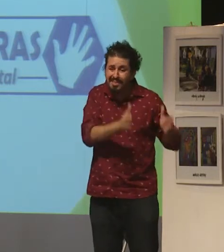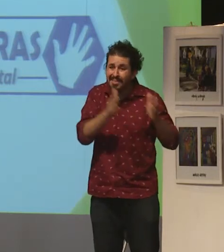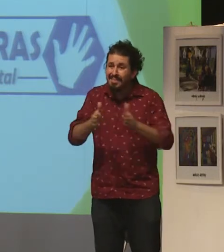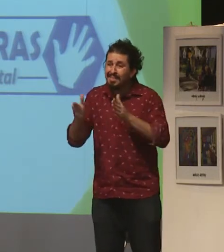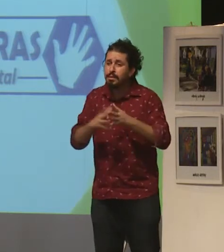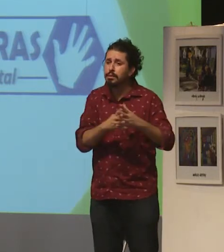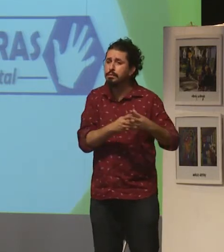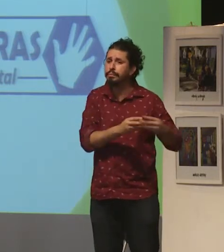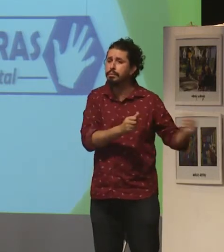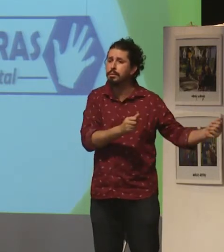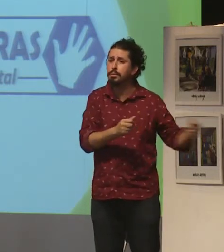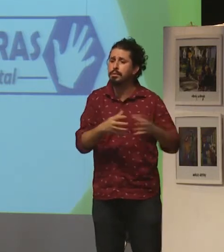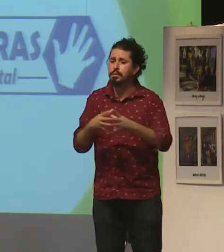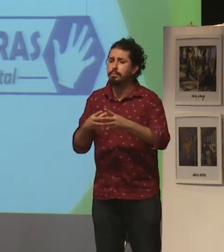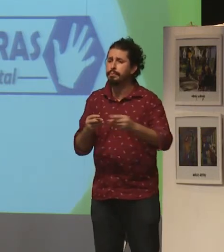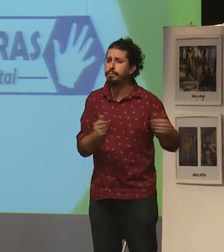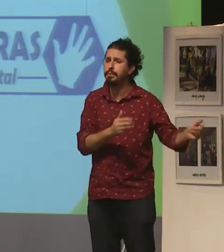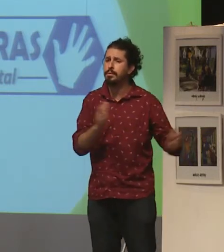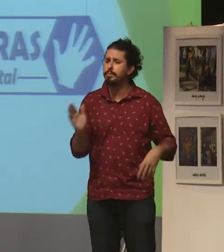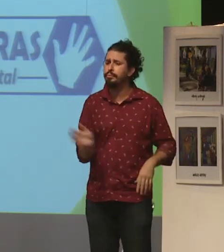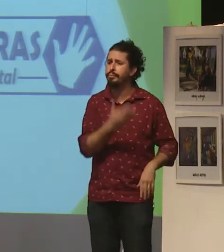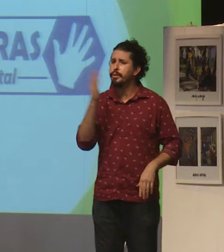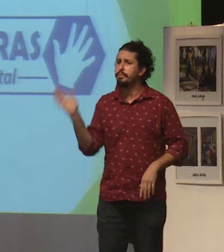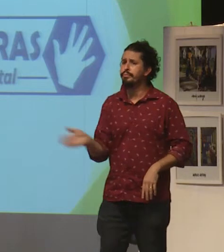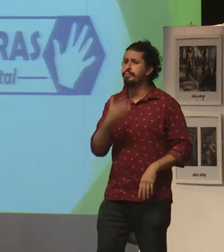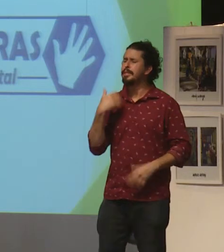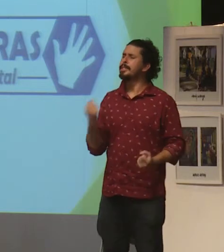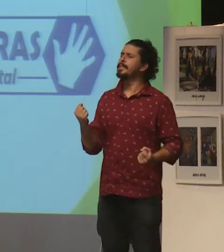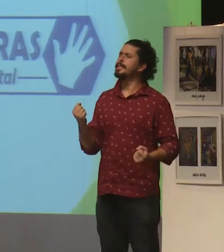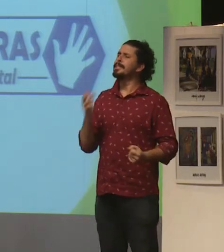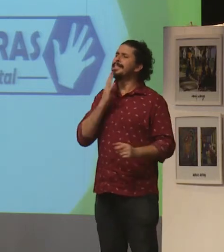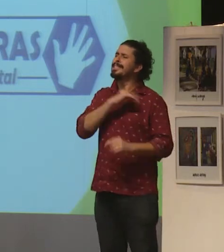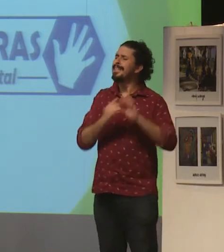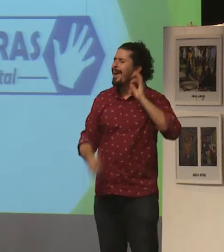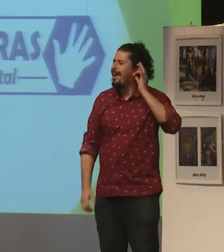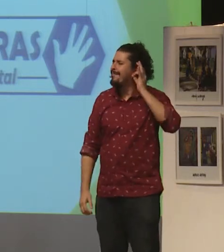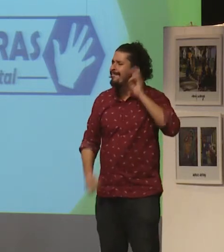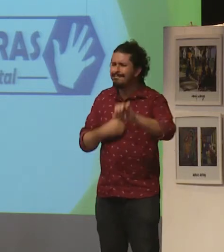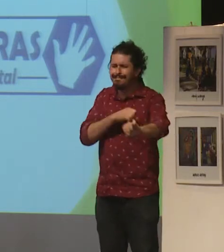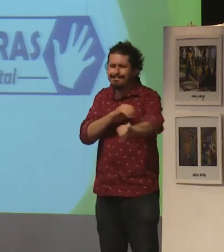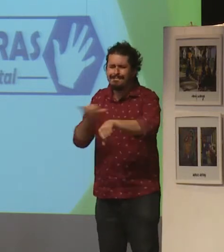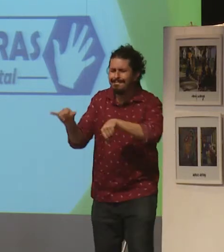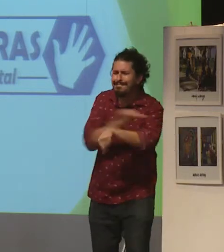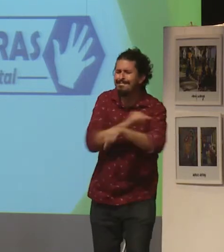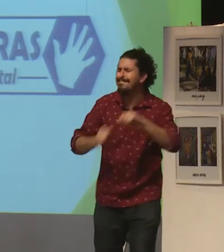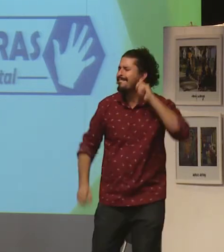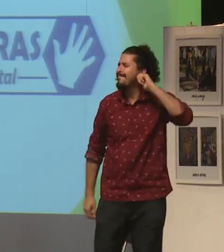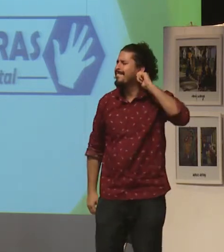só 6 meses da disciplina de Libras, e aí ela se perdia. Os alunos passavam por aquele caminho, mas se perdiam. Assim, eu queria uma estratégia que